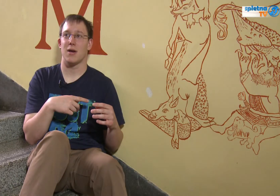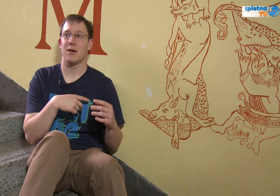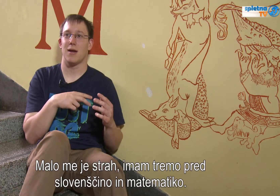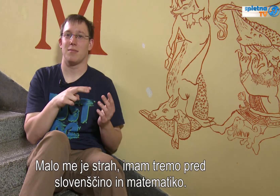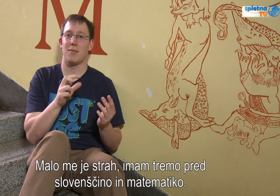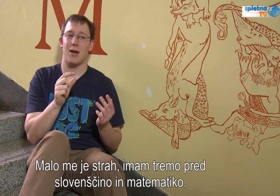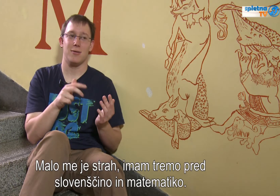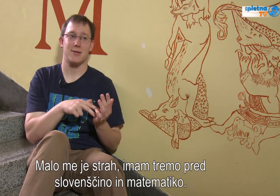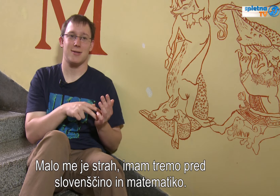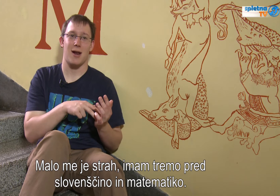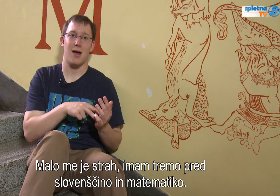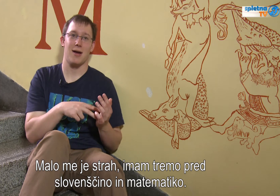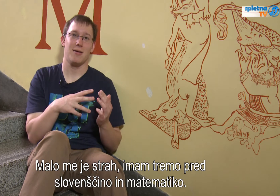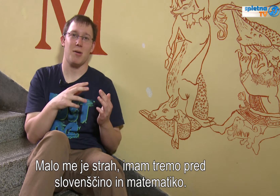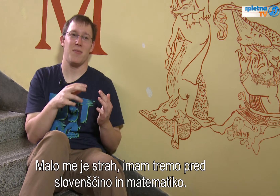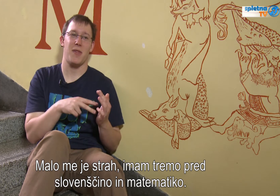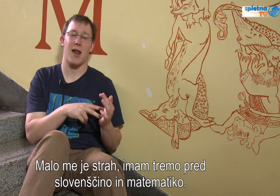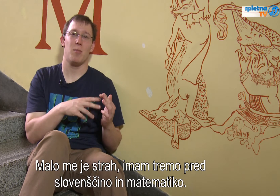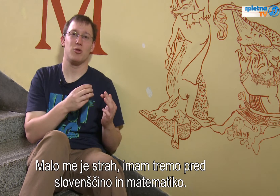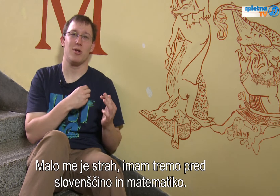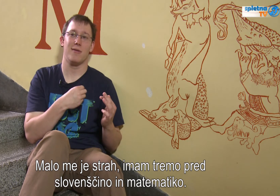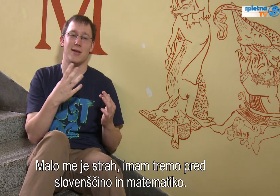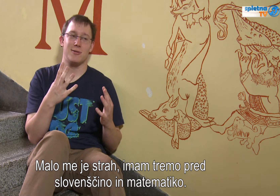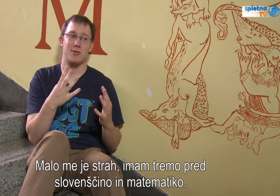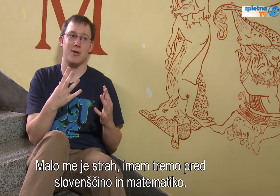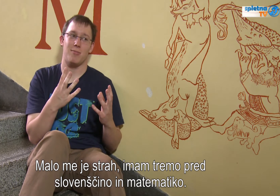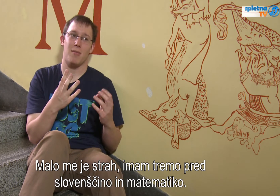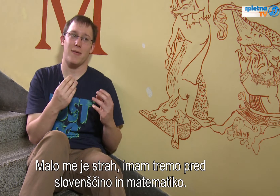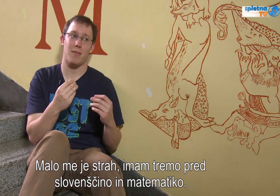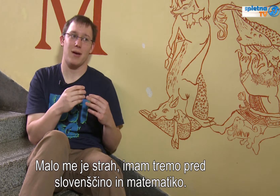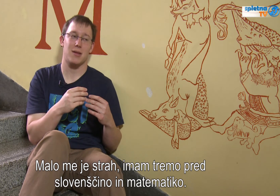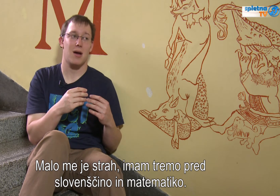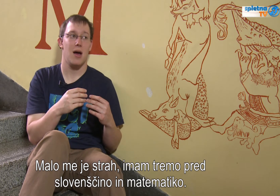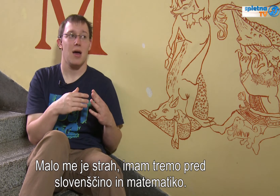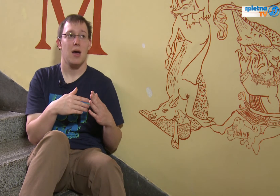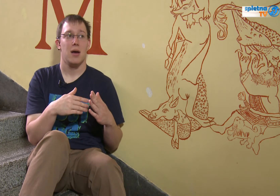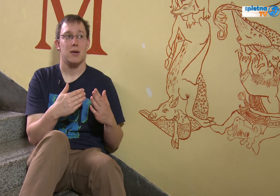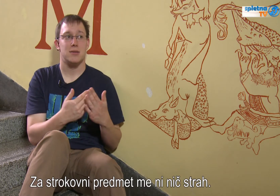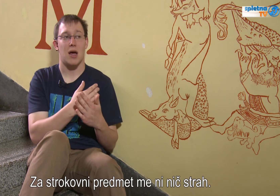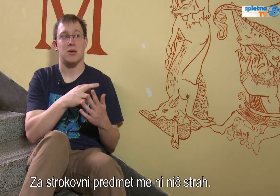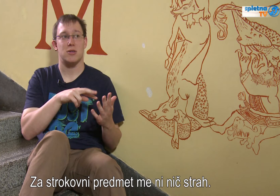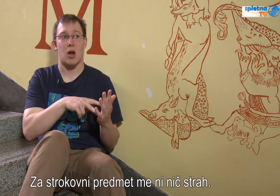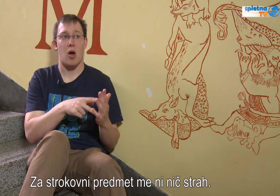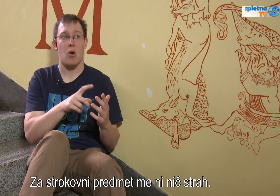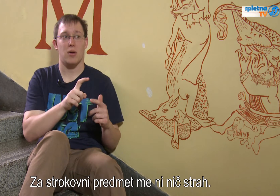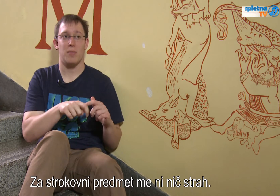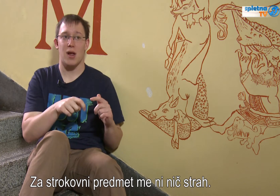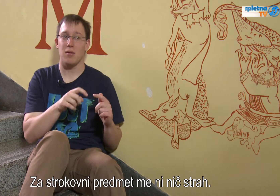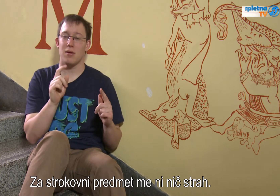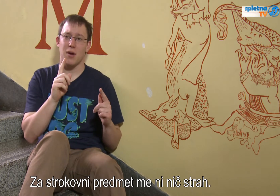Meni je malo strah, imam tremo slovenščina pa matematika. Za strokovni predmet meni